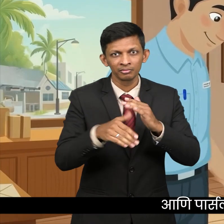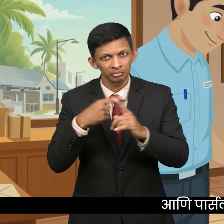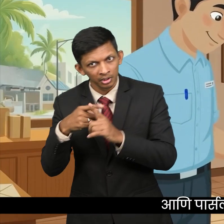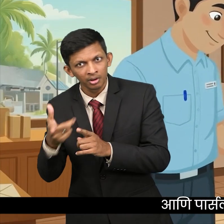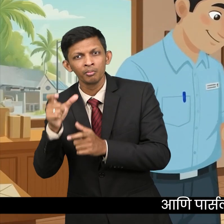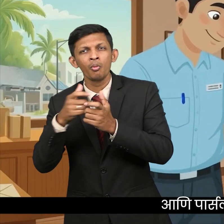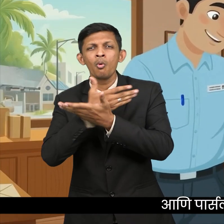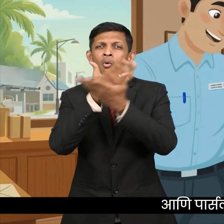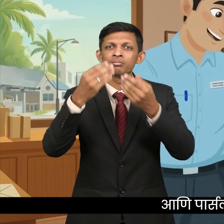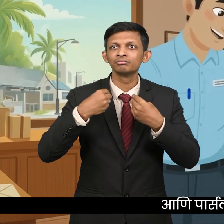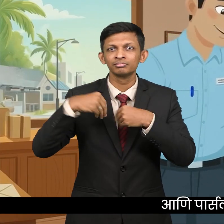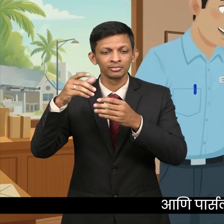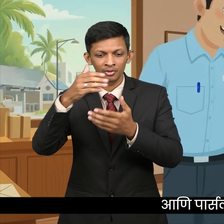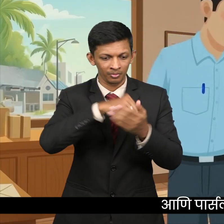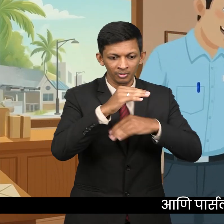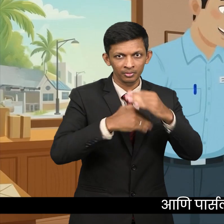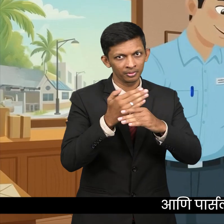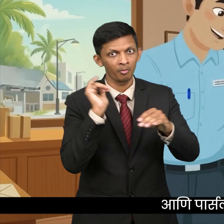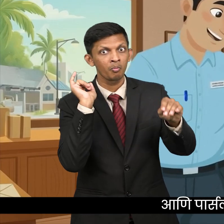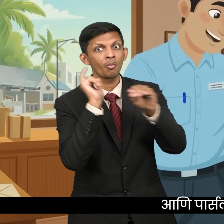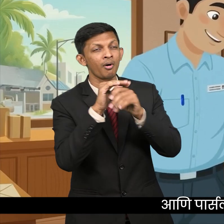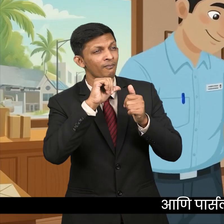पार्सल पाठवण्यास मदत करतात.